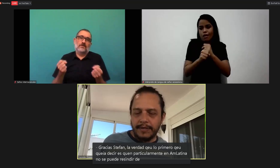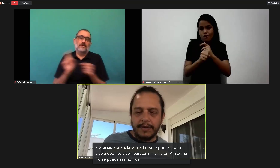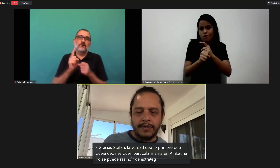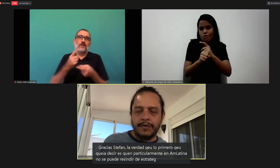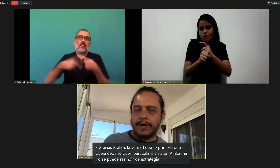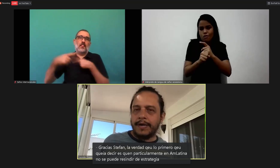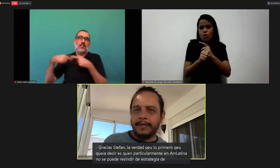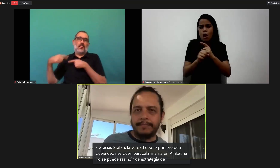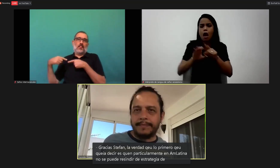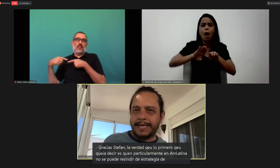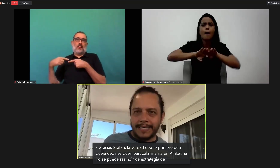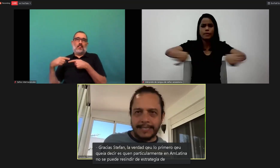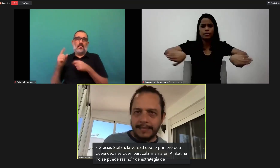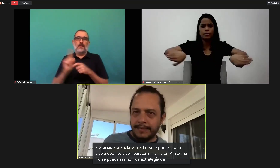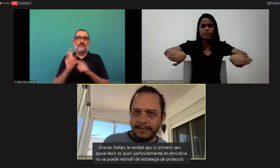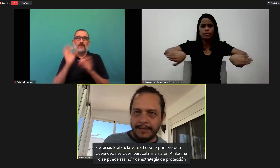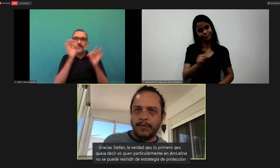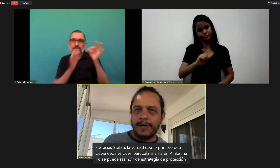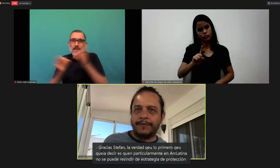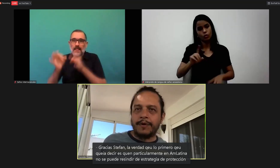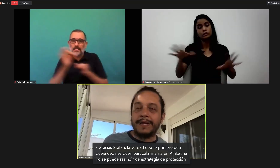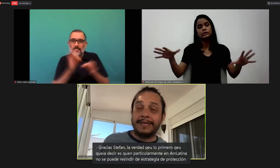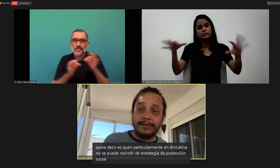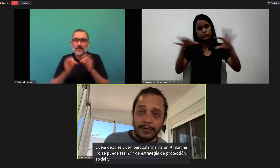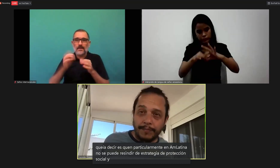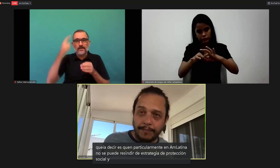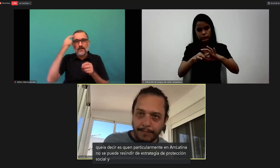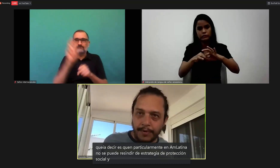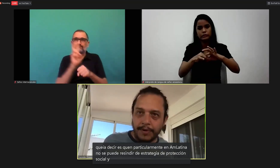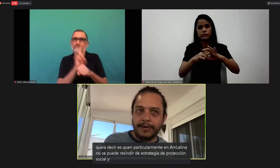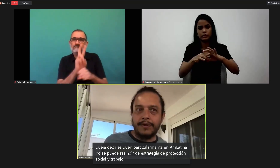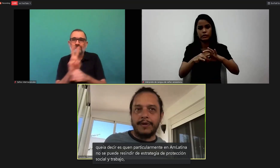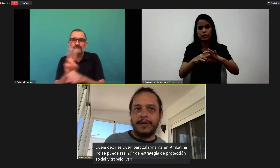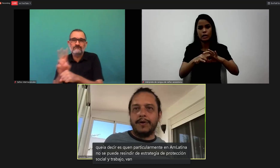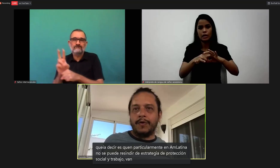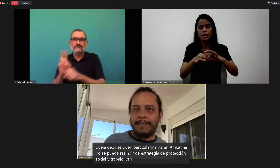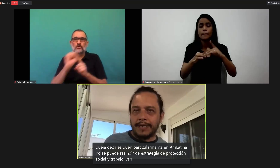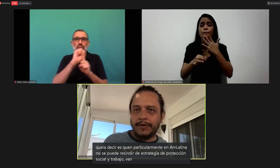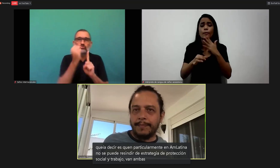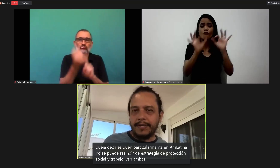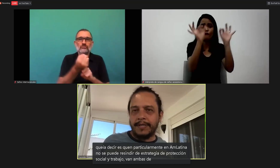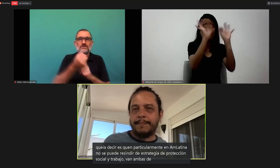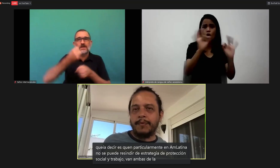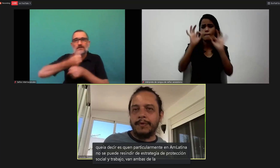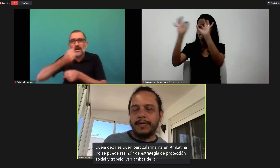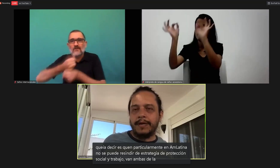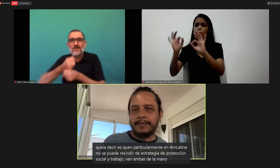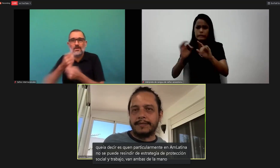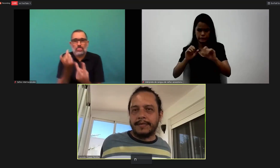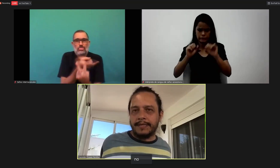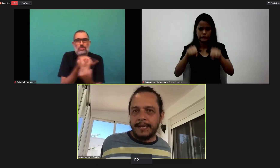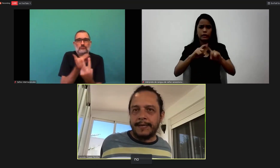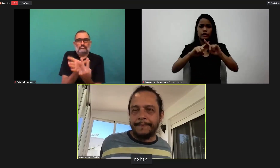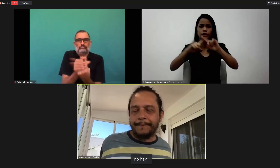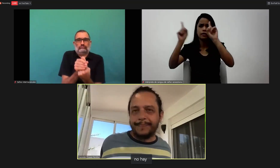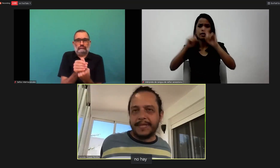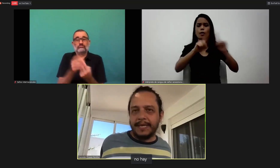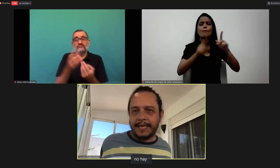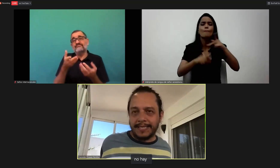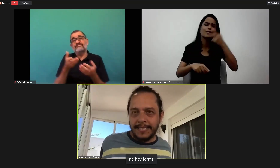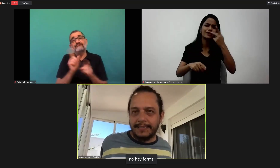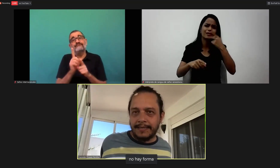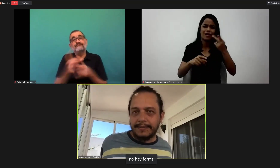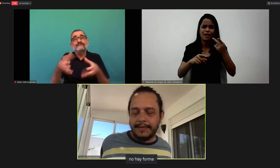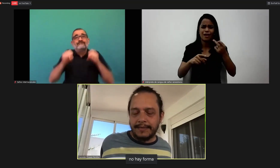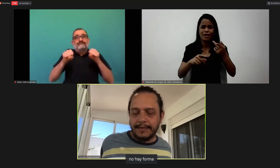mano, no hay casi ninguna forma, tanto por los marcos de políticas públicas